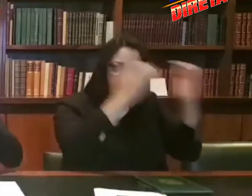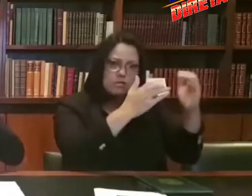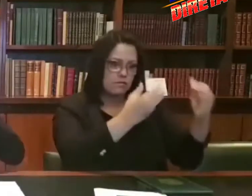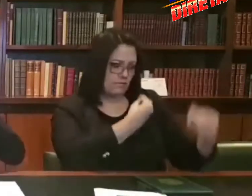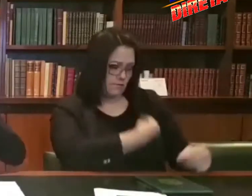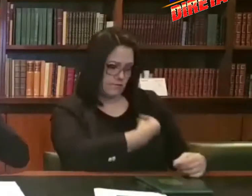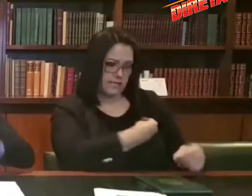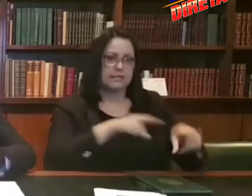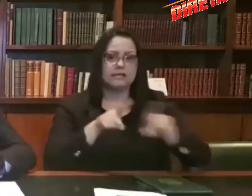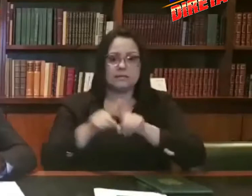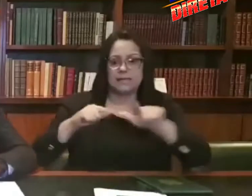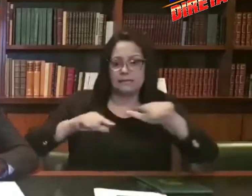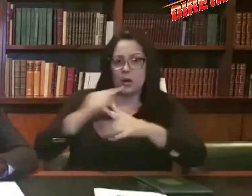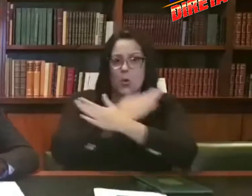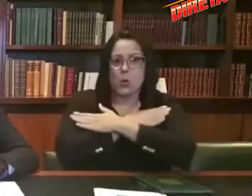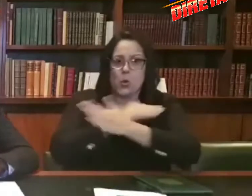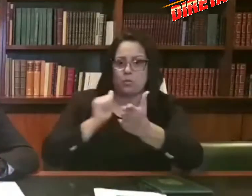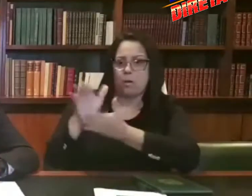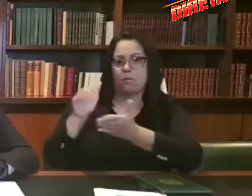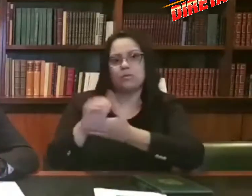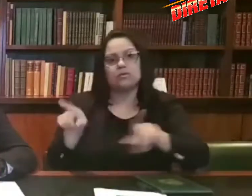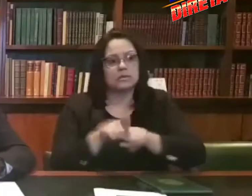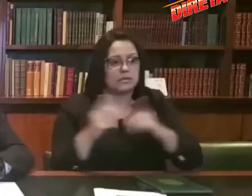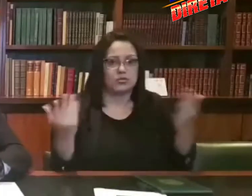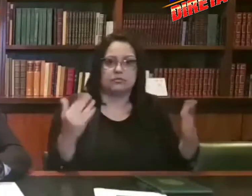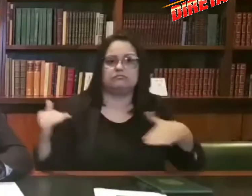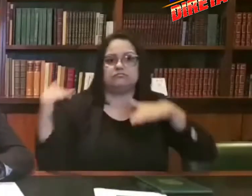do desemprego também.